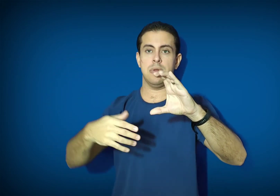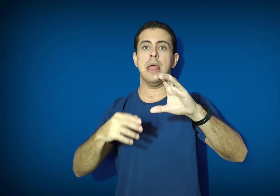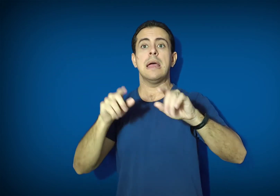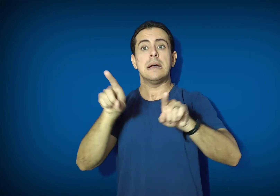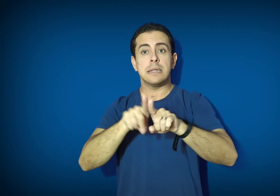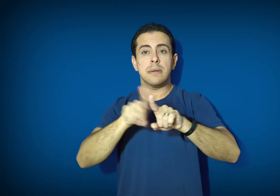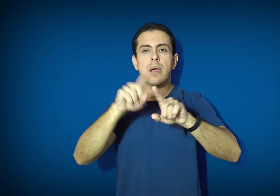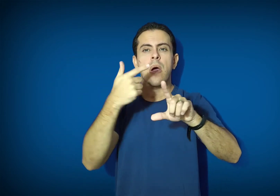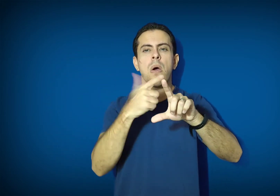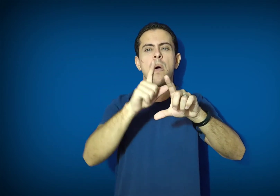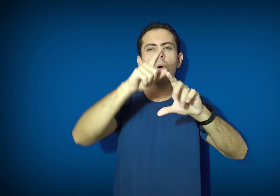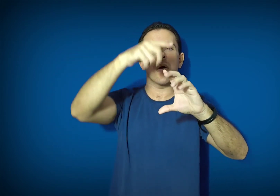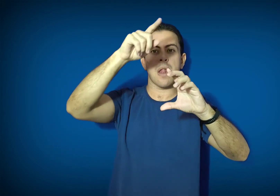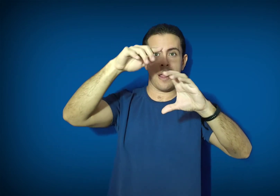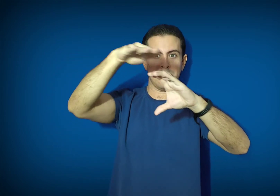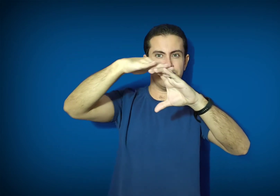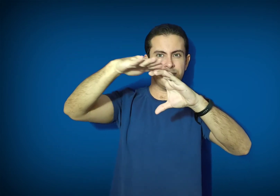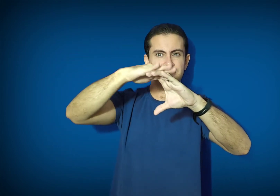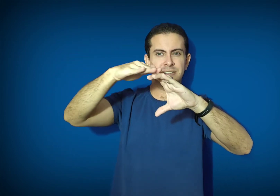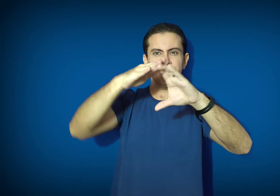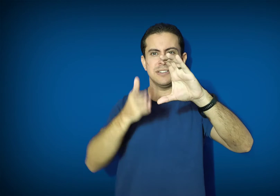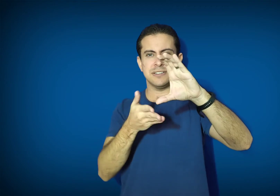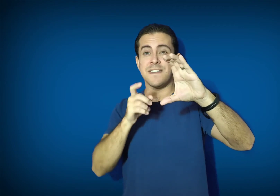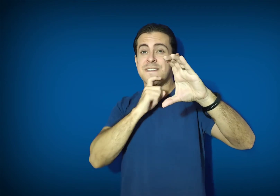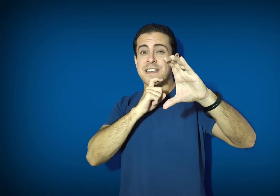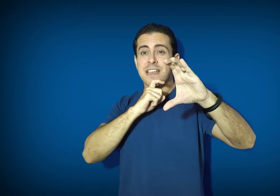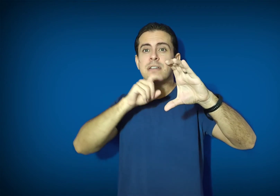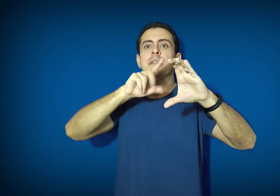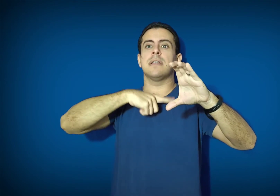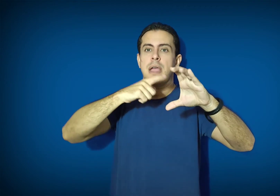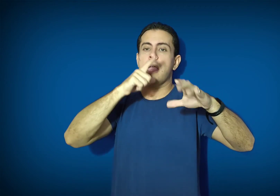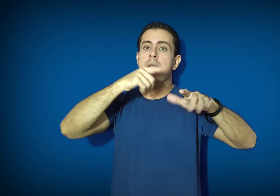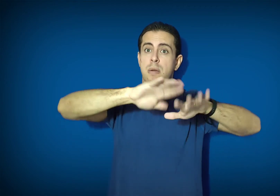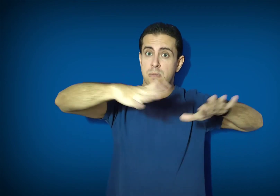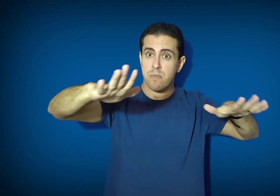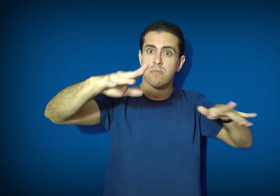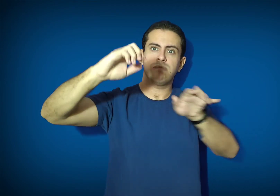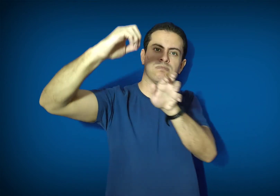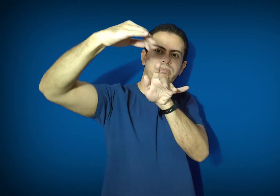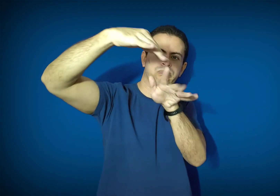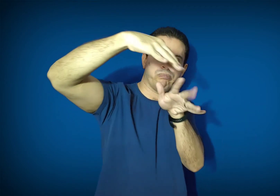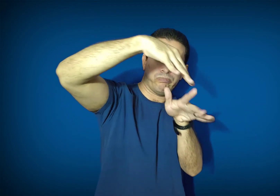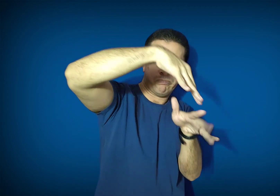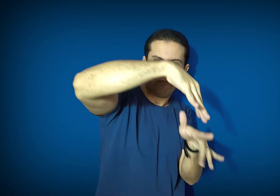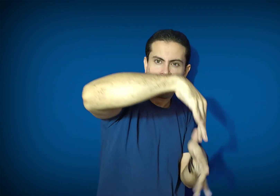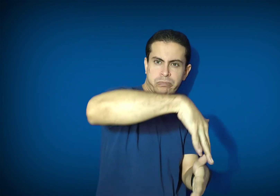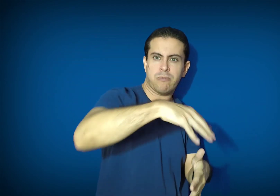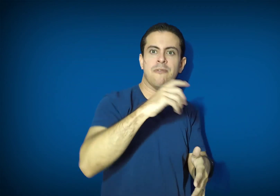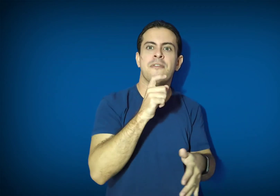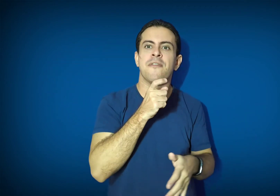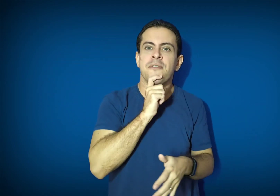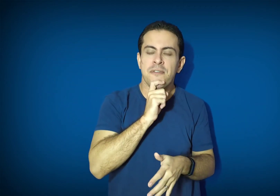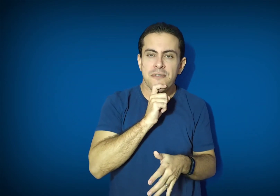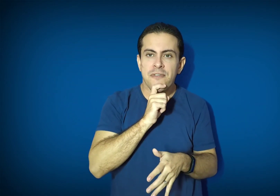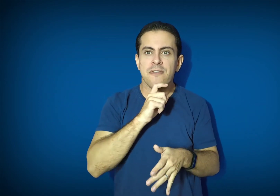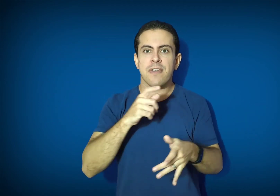direção aos polos. Os polos também têm as correntes frias que